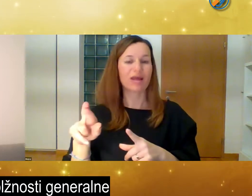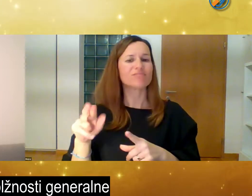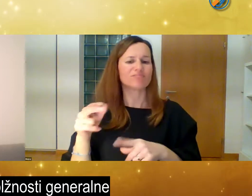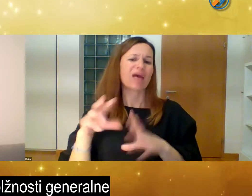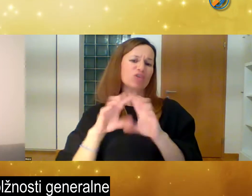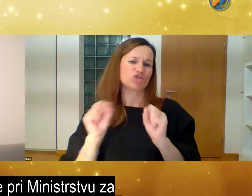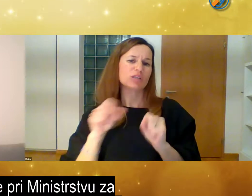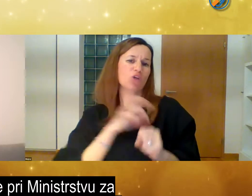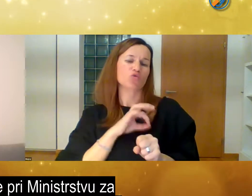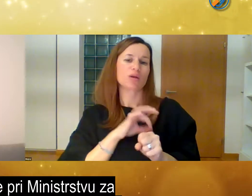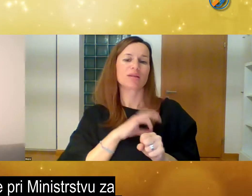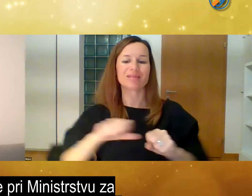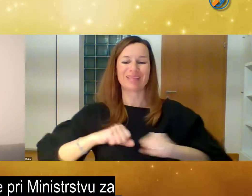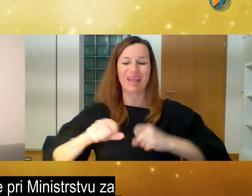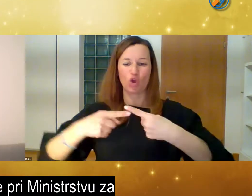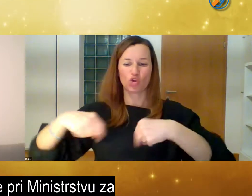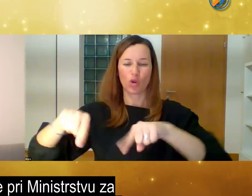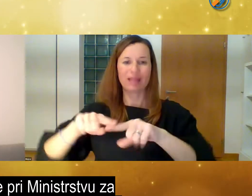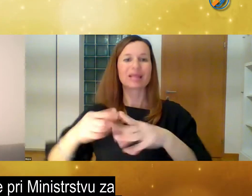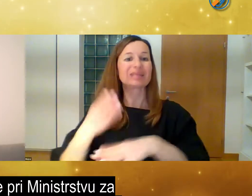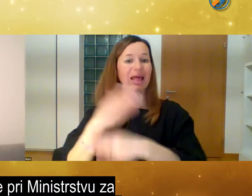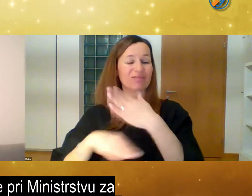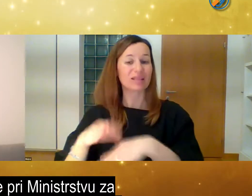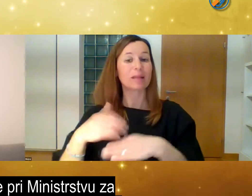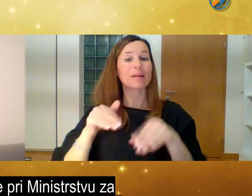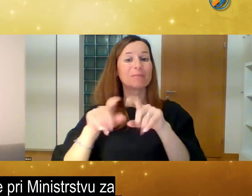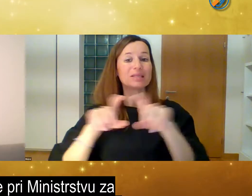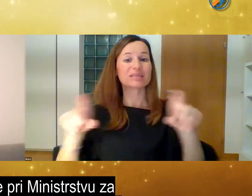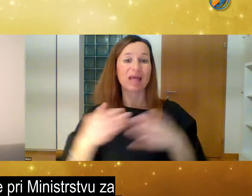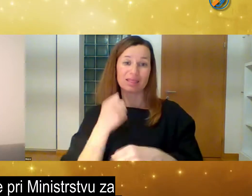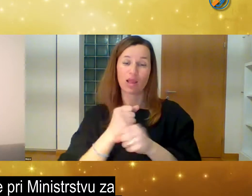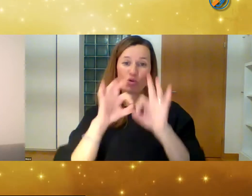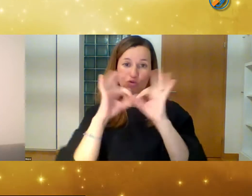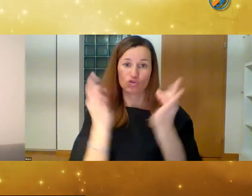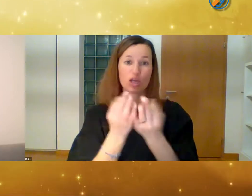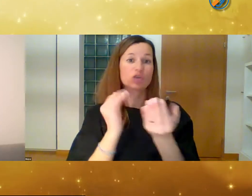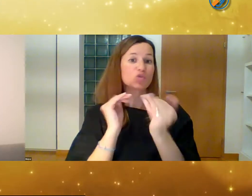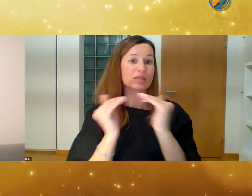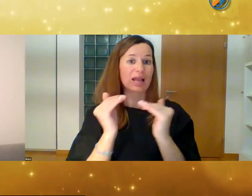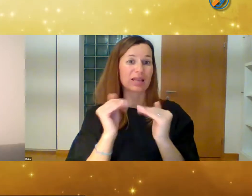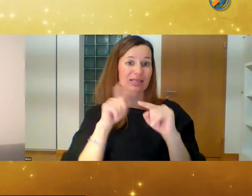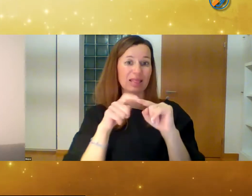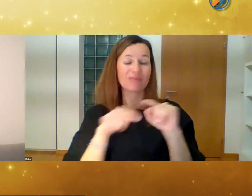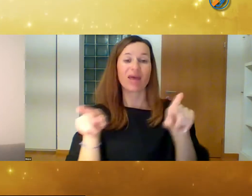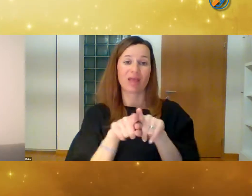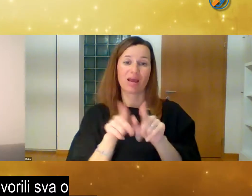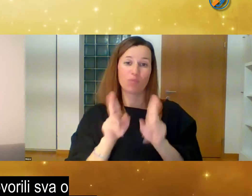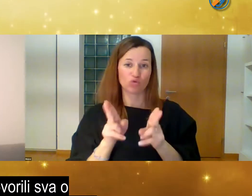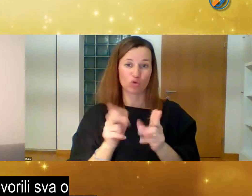direktorice Direktorata za invalide pri Ministrstvu za delo, družino, socialne zadeve in enake možnosti.